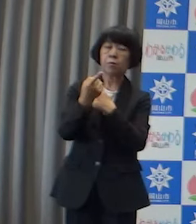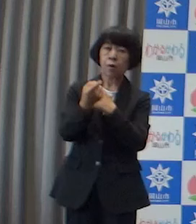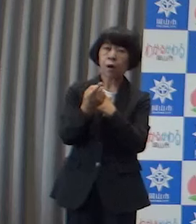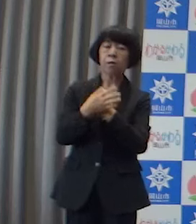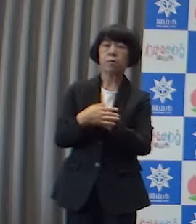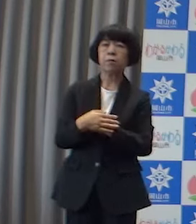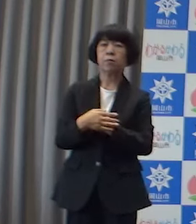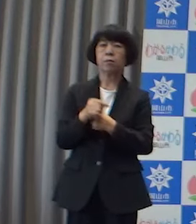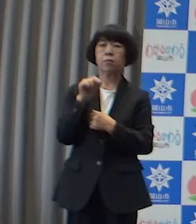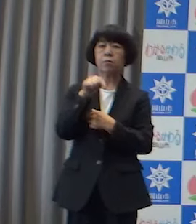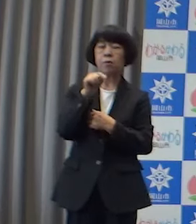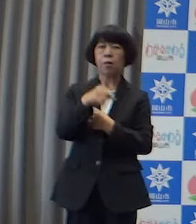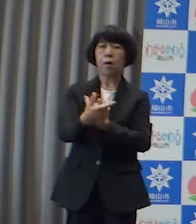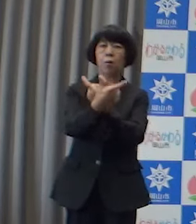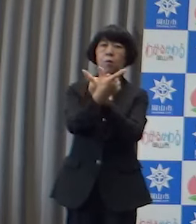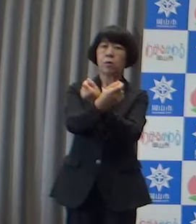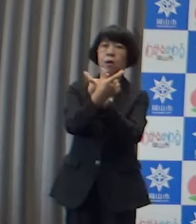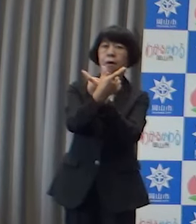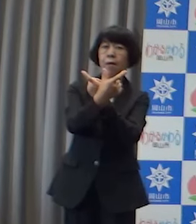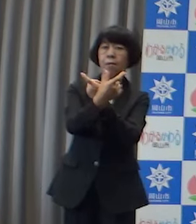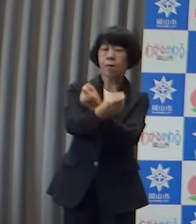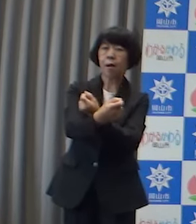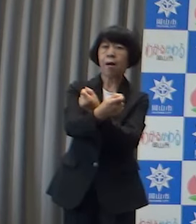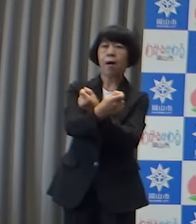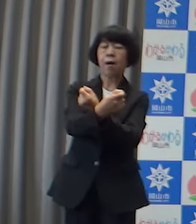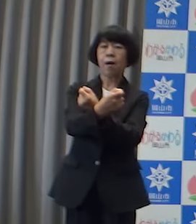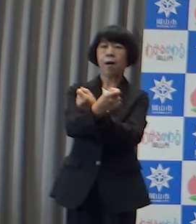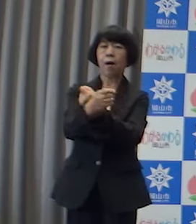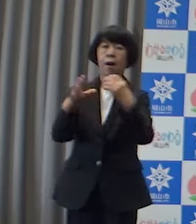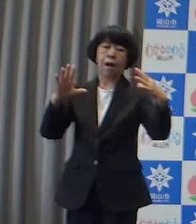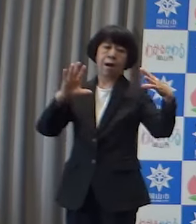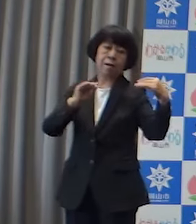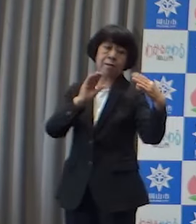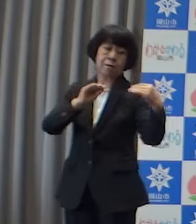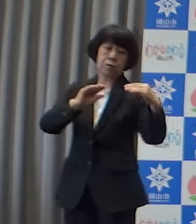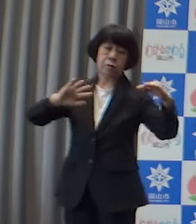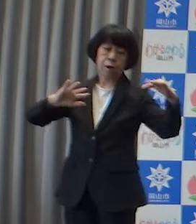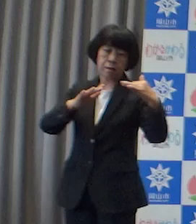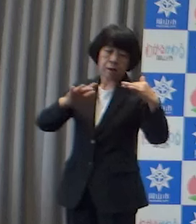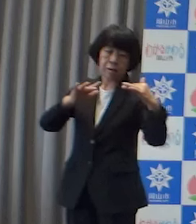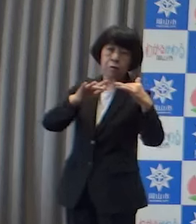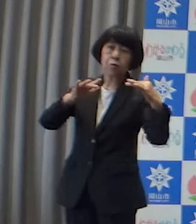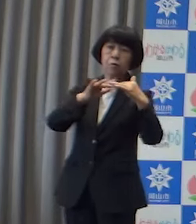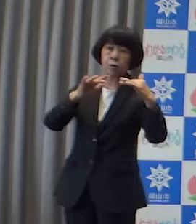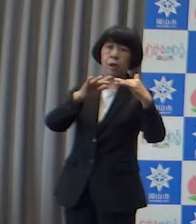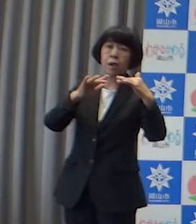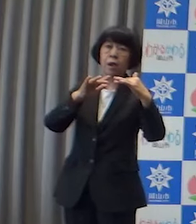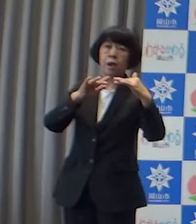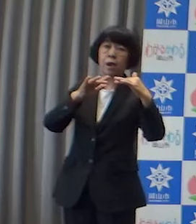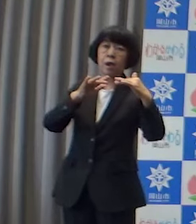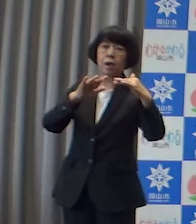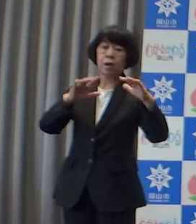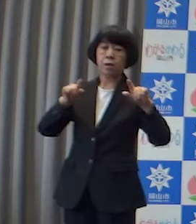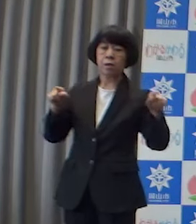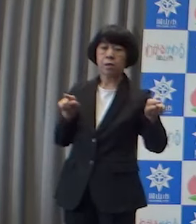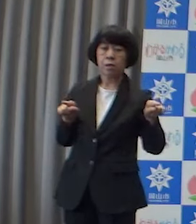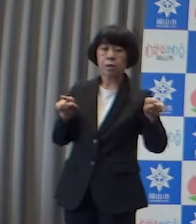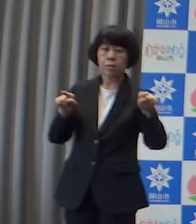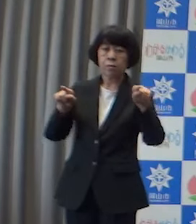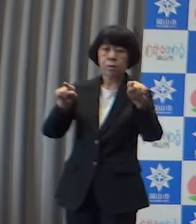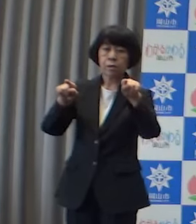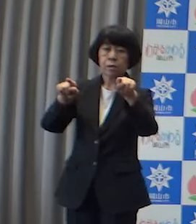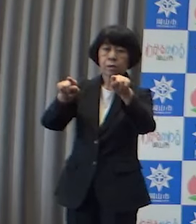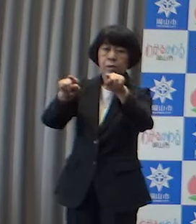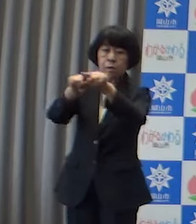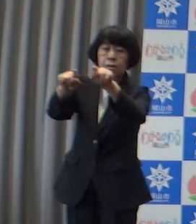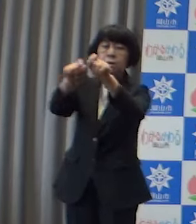お互いが話をして一つの合意点を見出していく、それが重要なの で合意